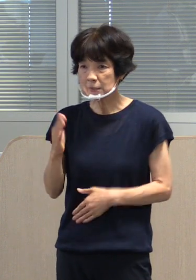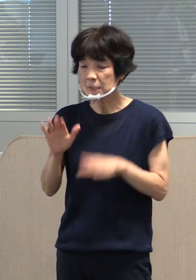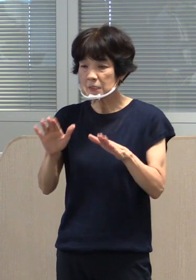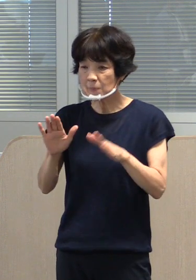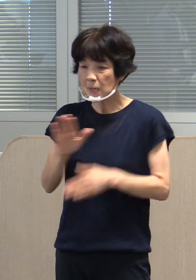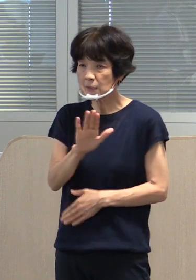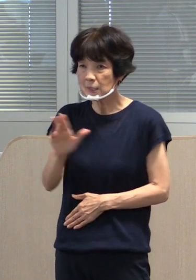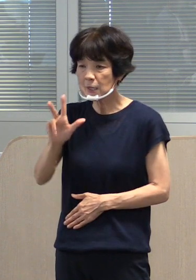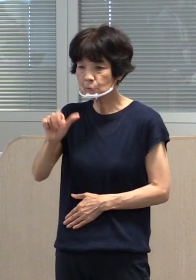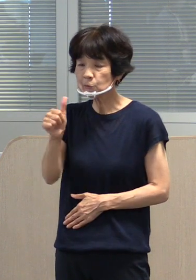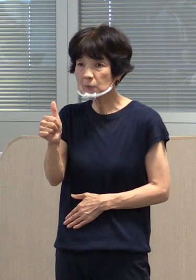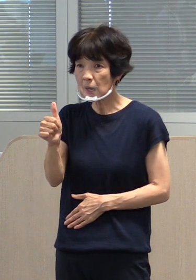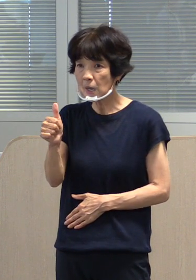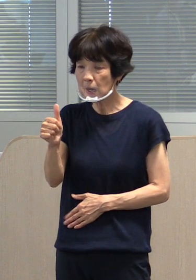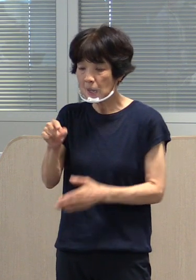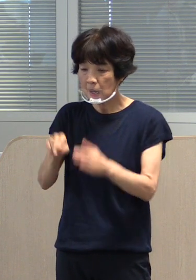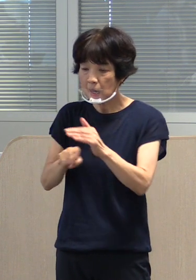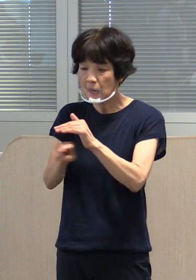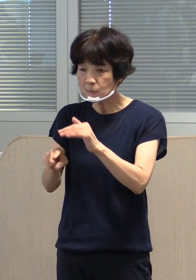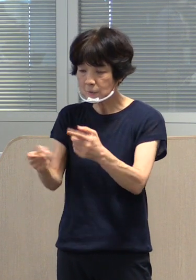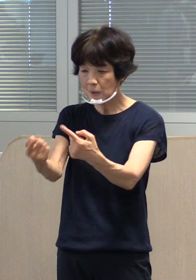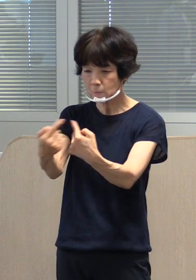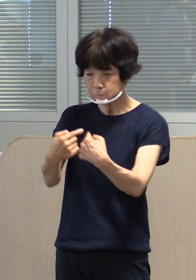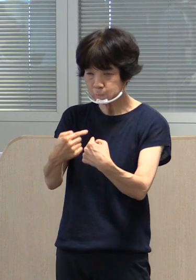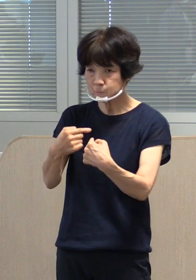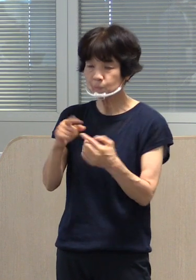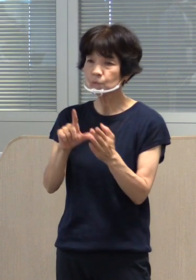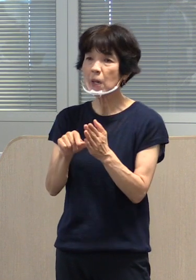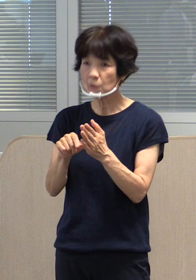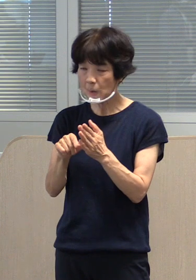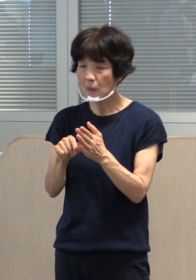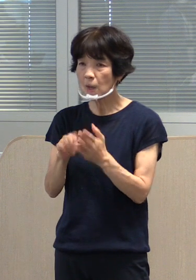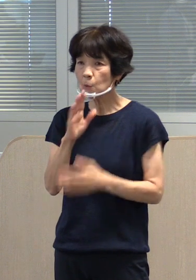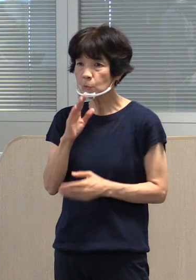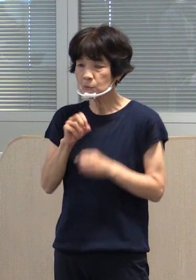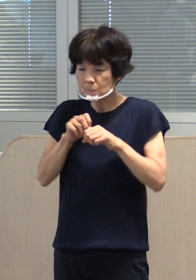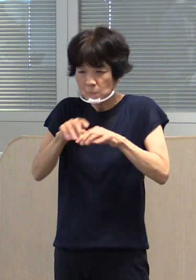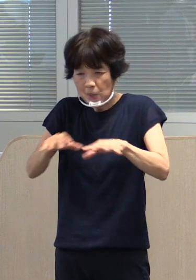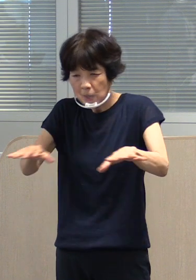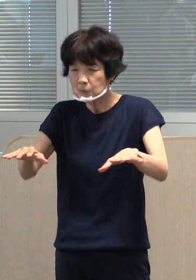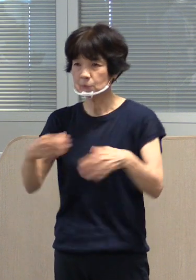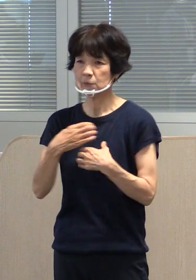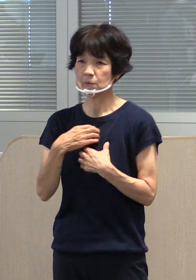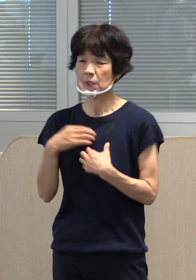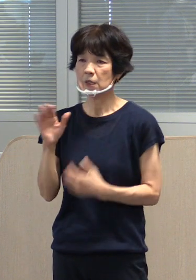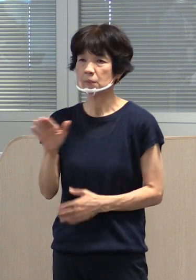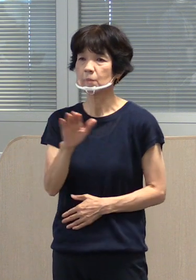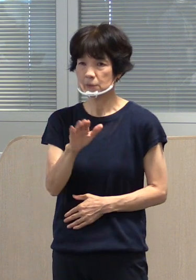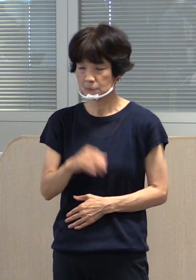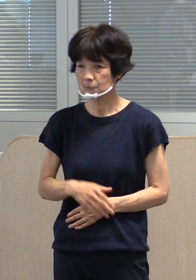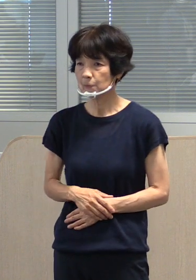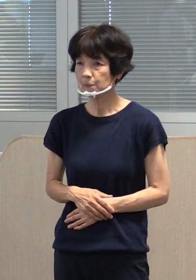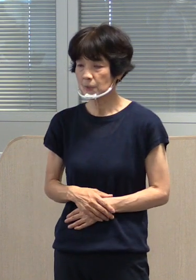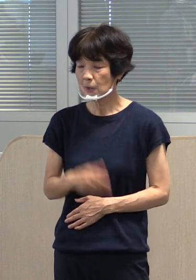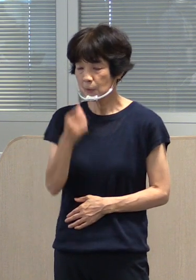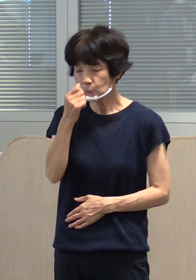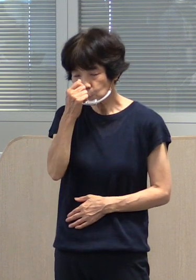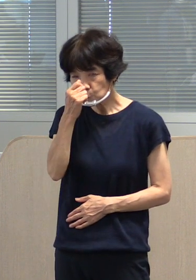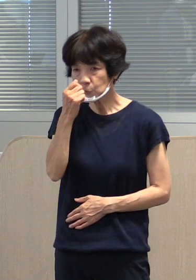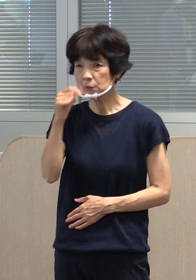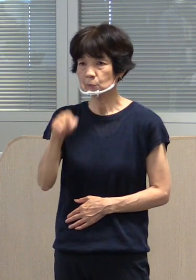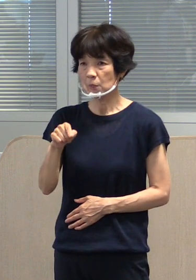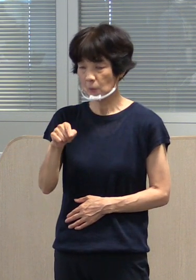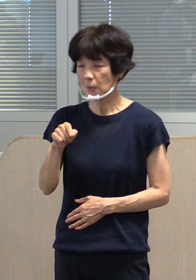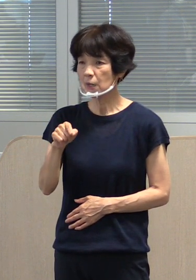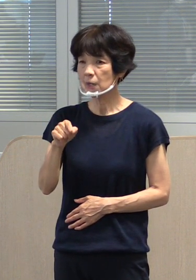ルタ株が入り込みますと、これが一気に蔓延する可能性がございます。十分にこの